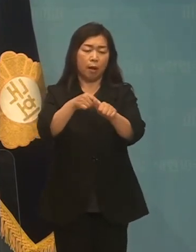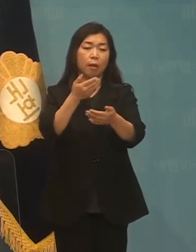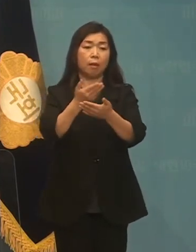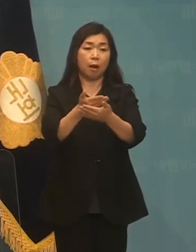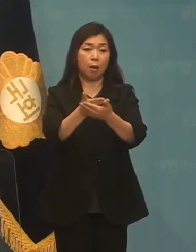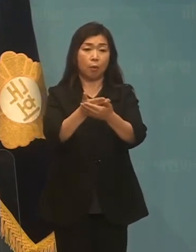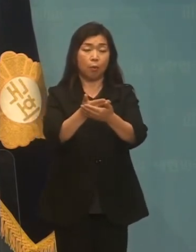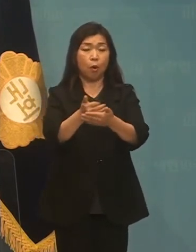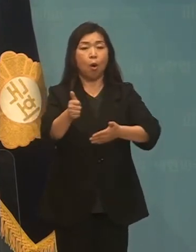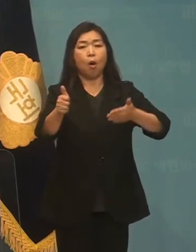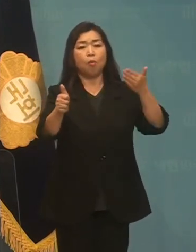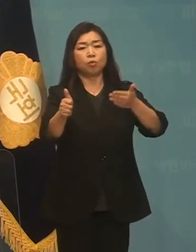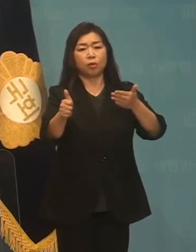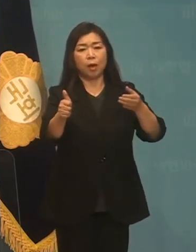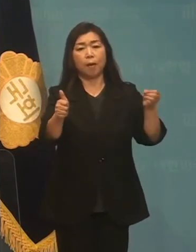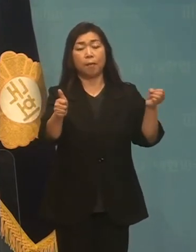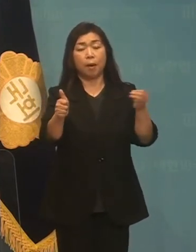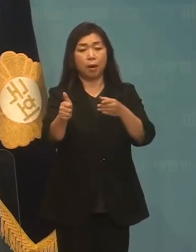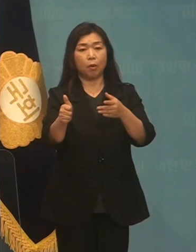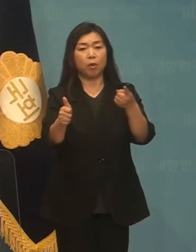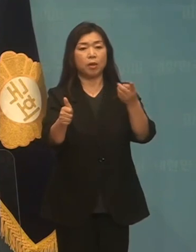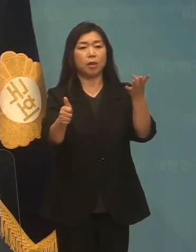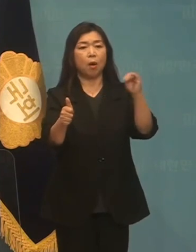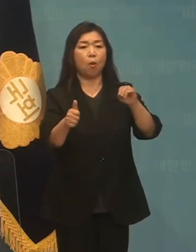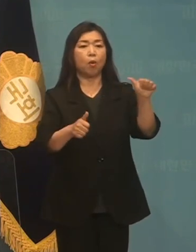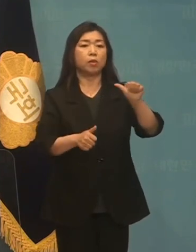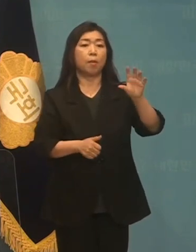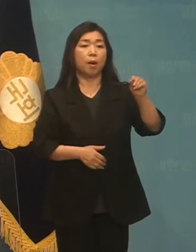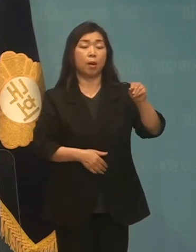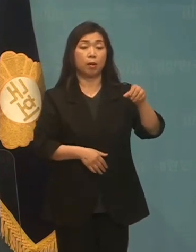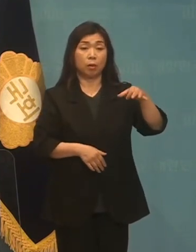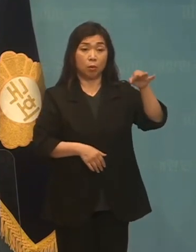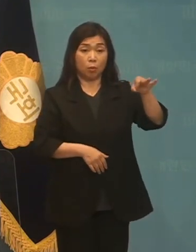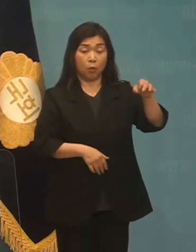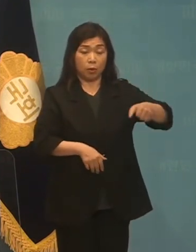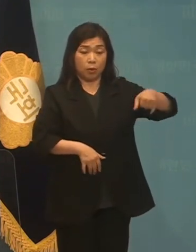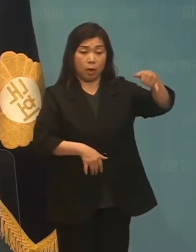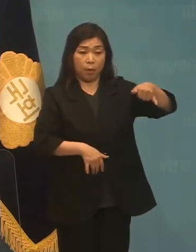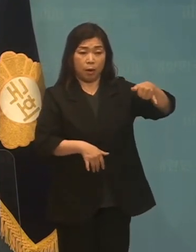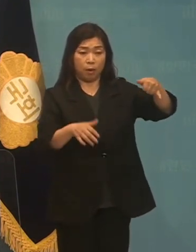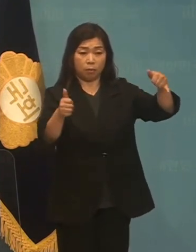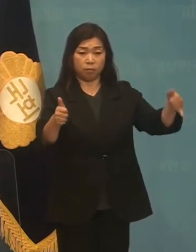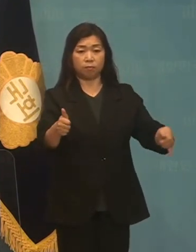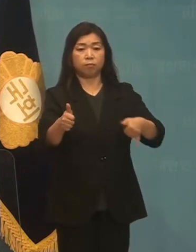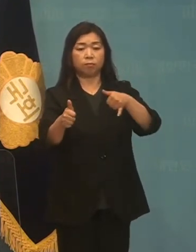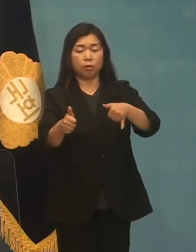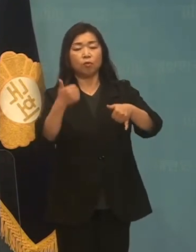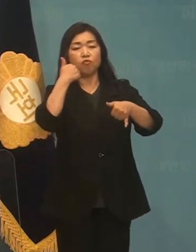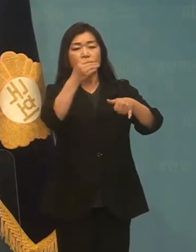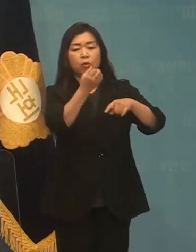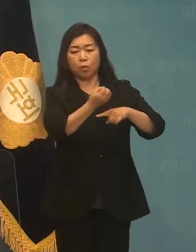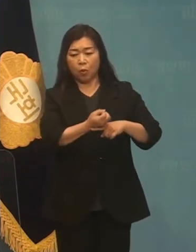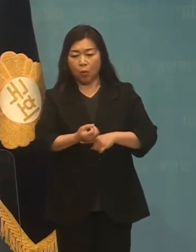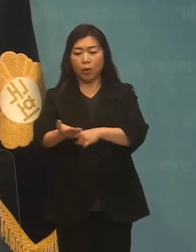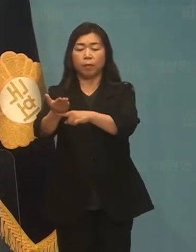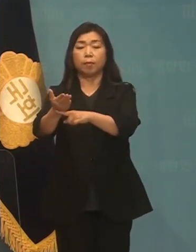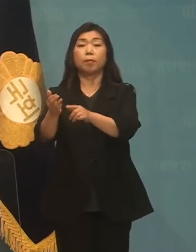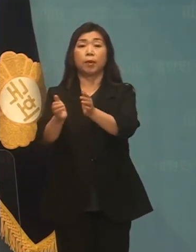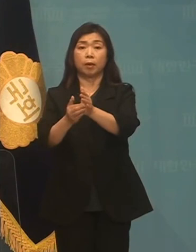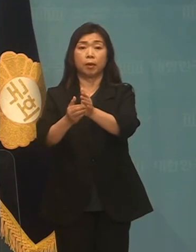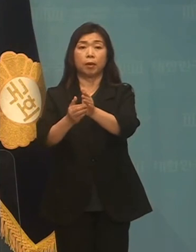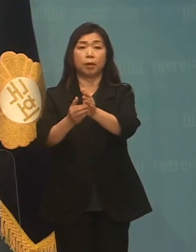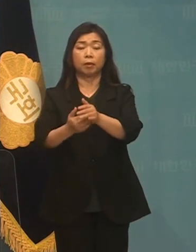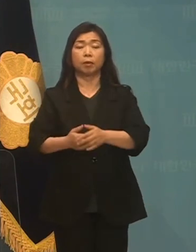달라며 1억 5천만 원이 든 쇼핑백을 제3자를 통해